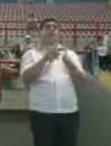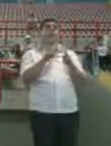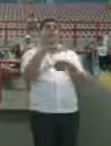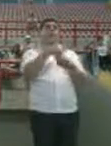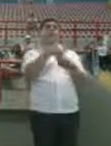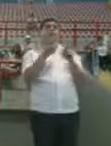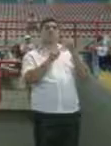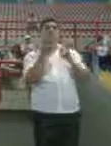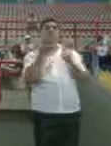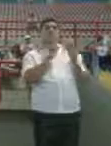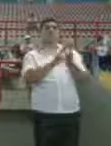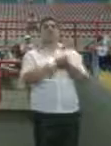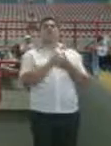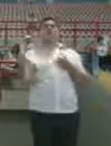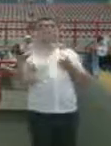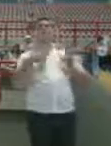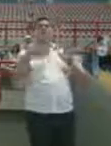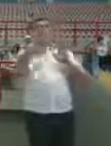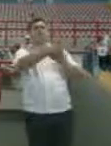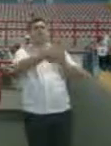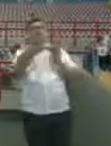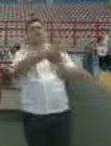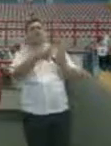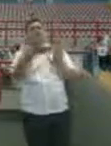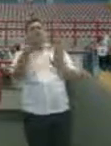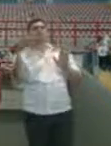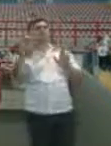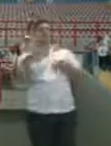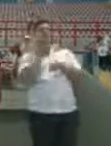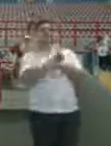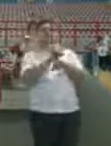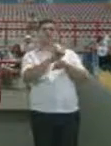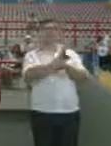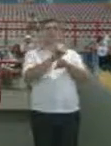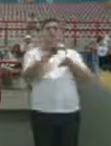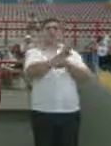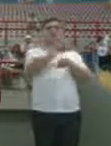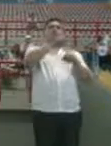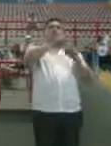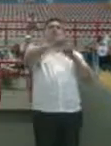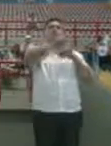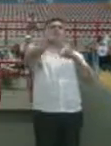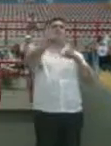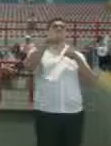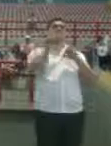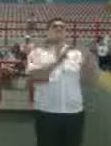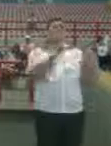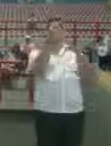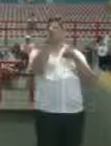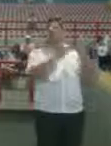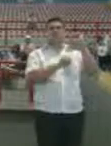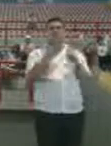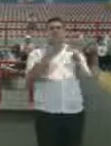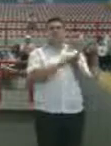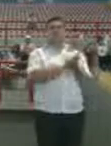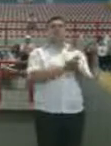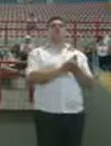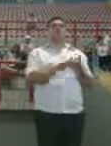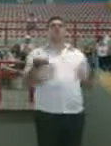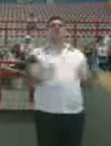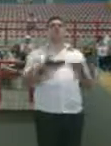implantações industriais. O texto apresenta estratégias de descentralização das indústrias. Quem mais faz